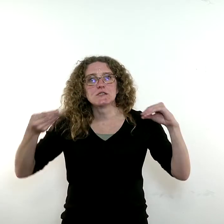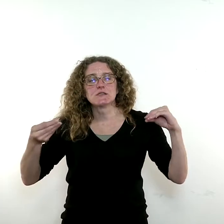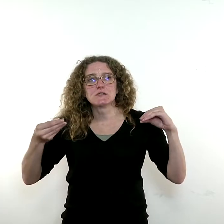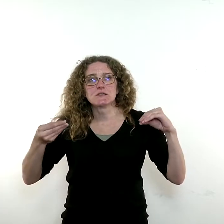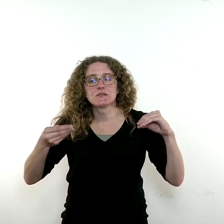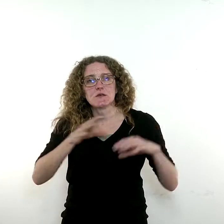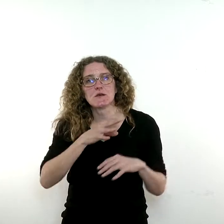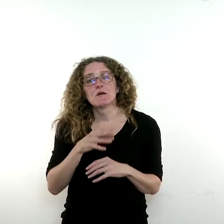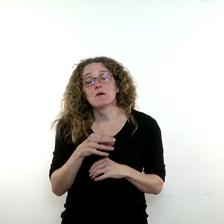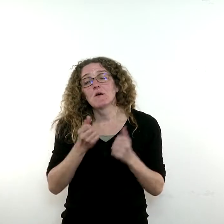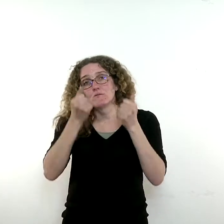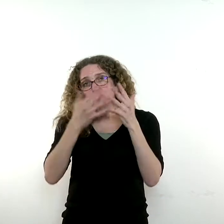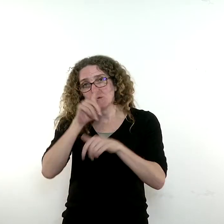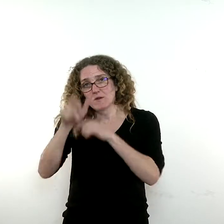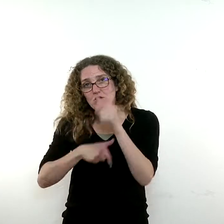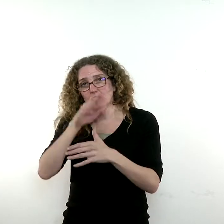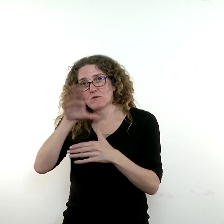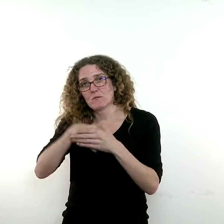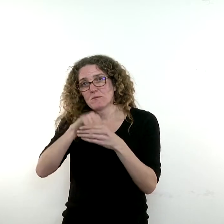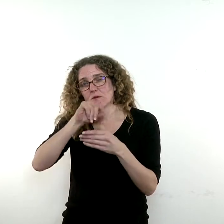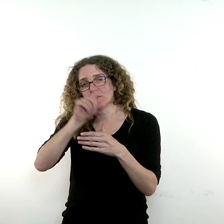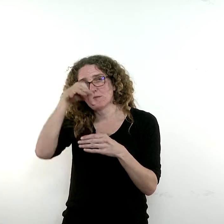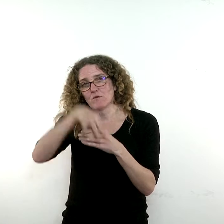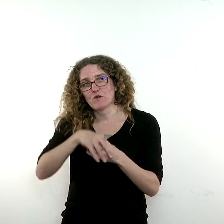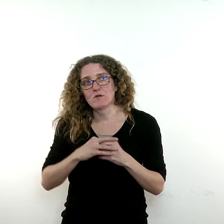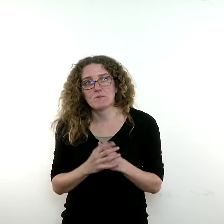Madame Jadin, Madame Santarelli ne prennent pas part au vote.